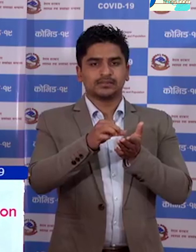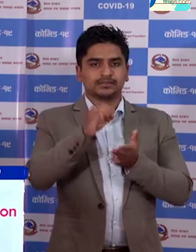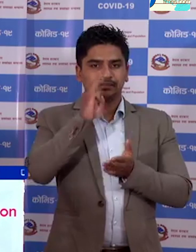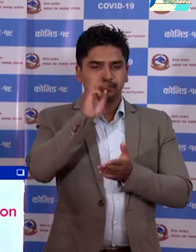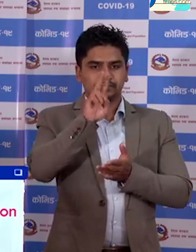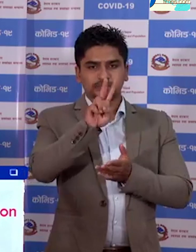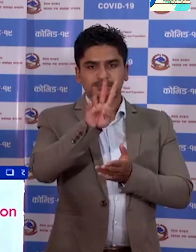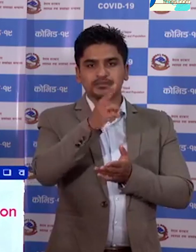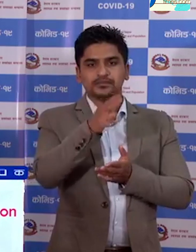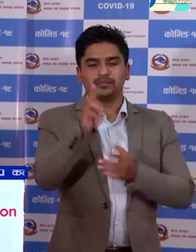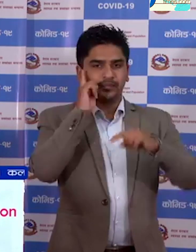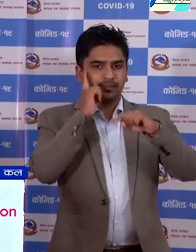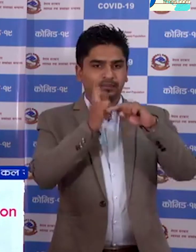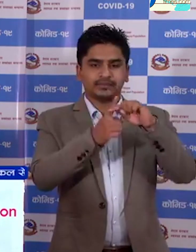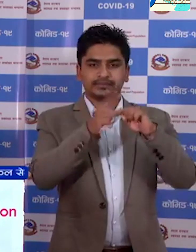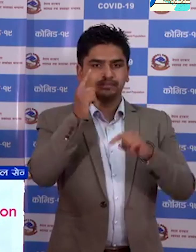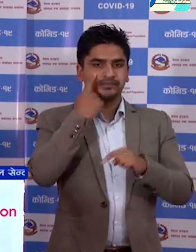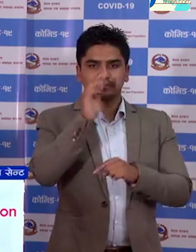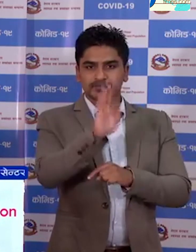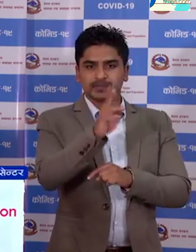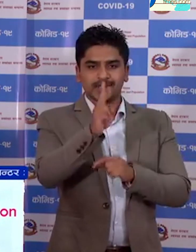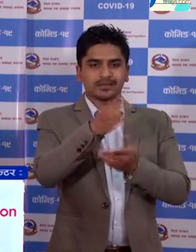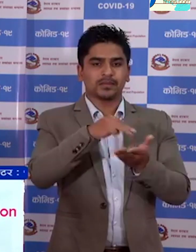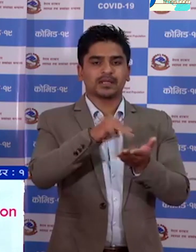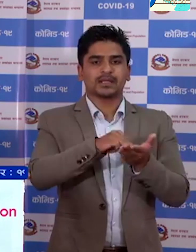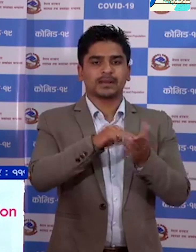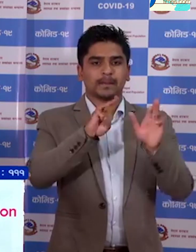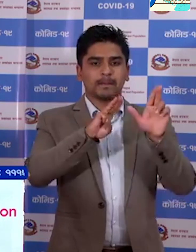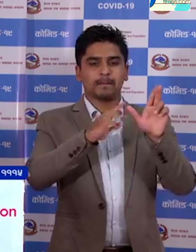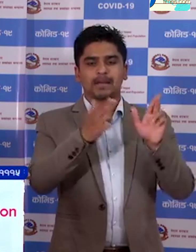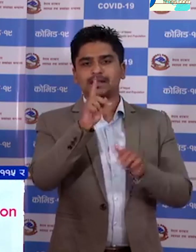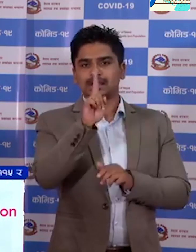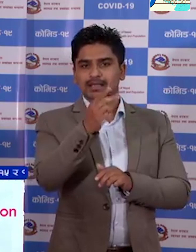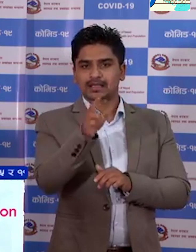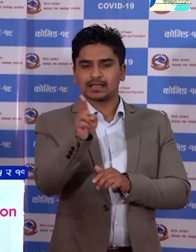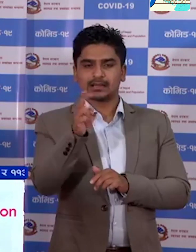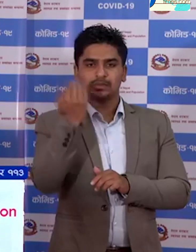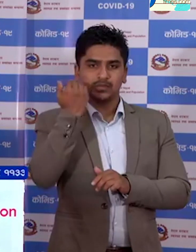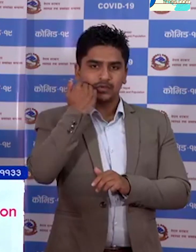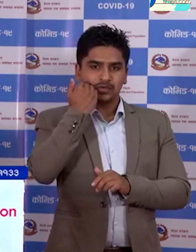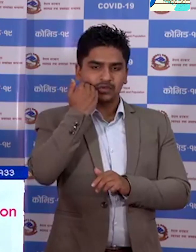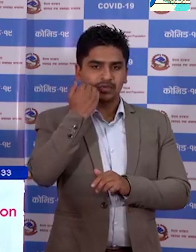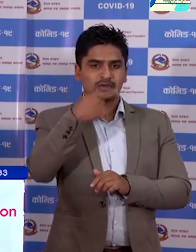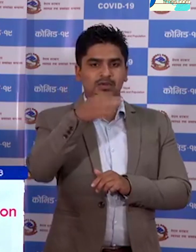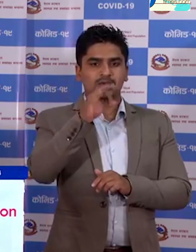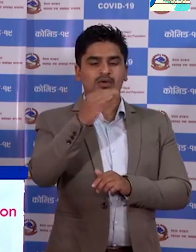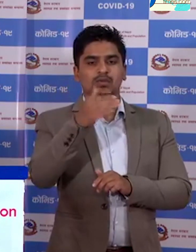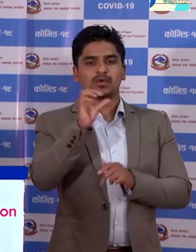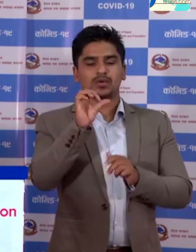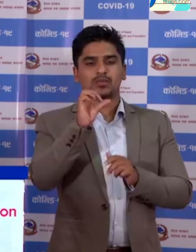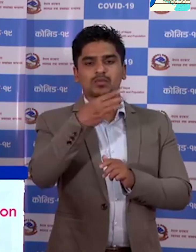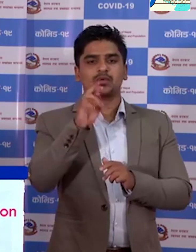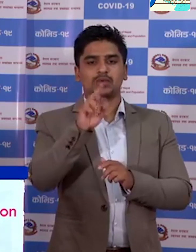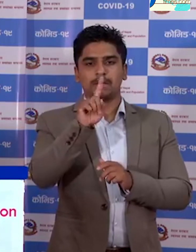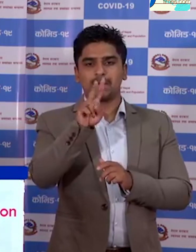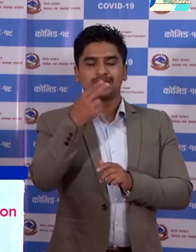पोखरामा 24 जनाको पोजिटिभ आएको छ। त्यसमध्ये म्याग्दीको 1 जना पुरुष, नवलपुरको 12 जना